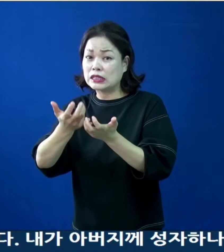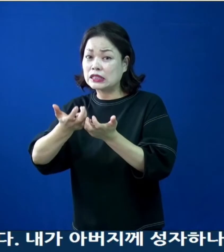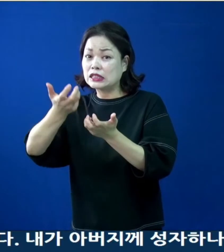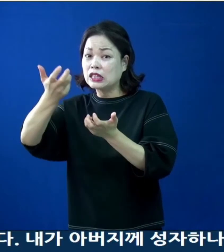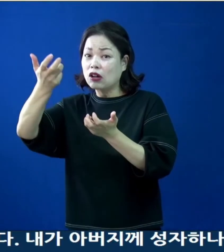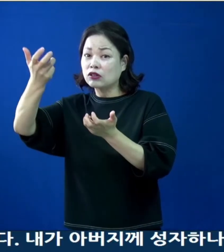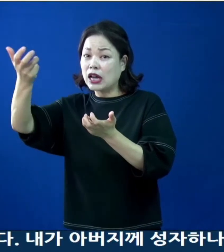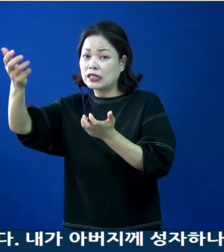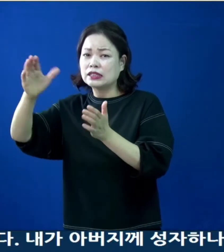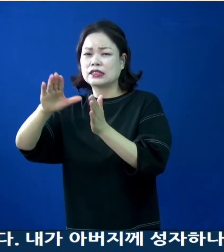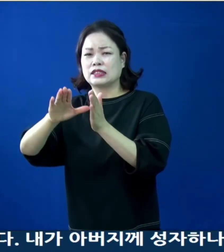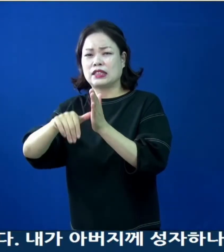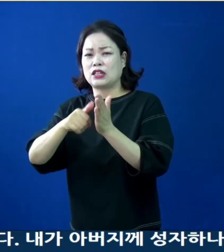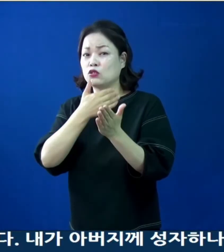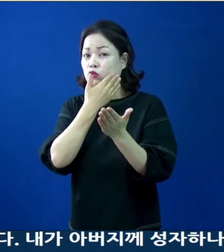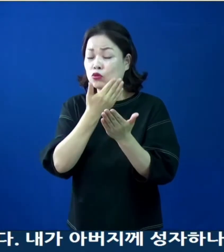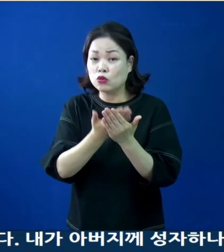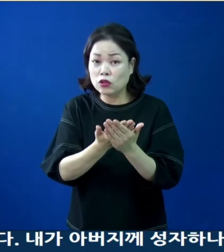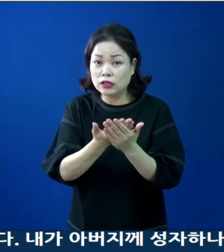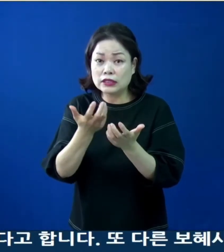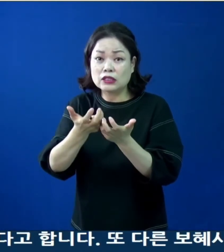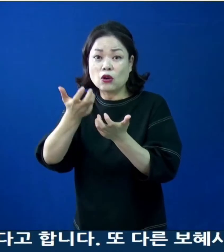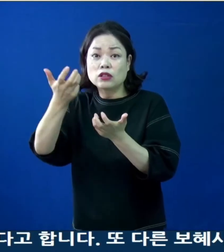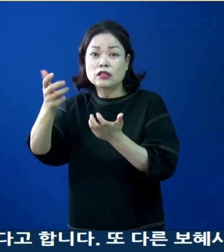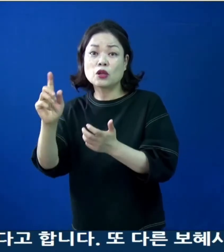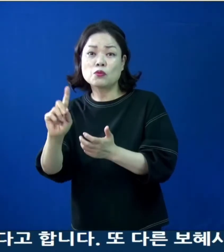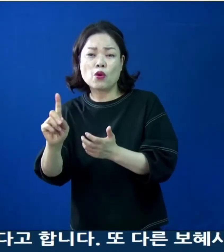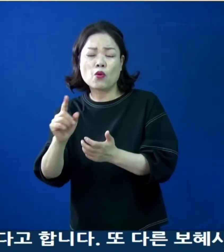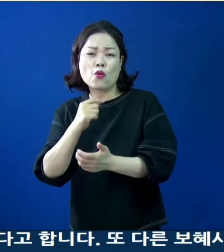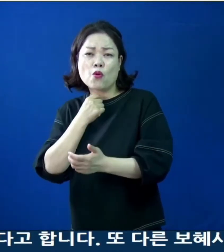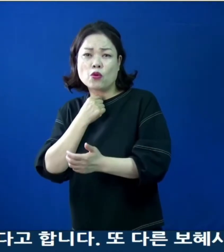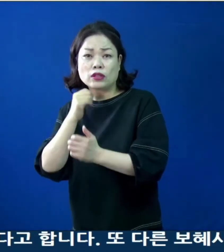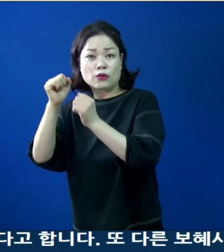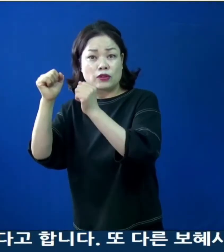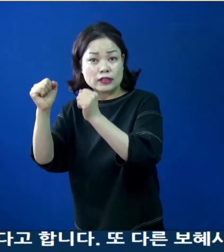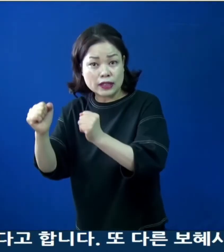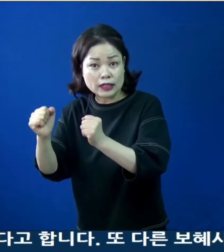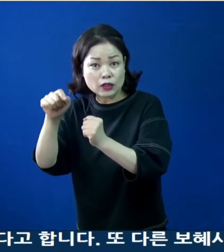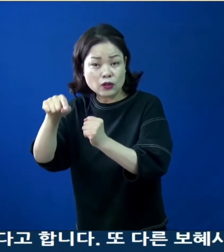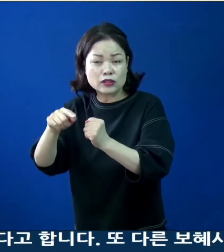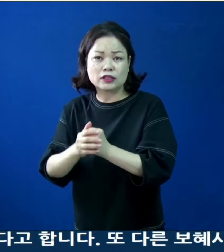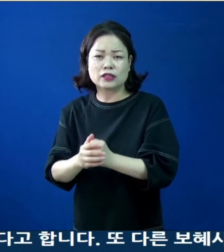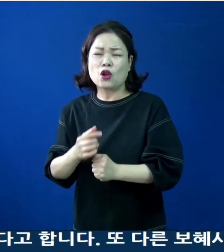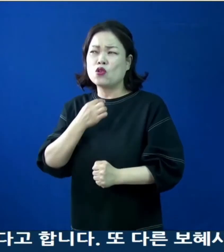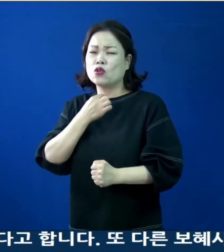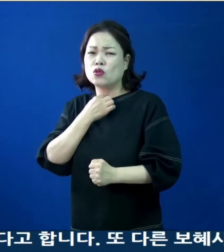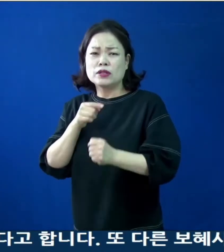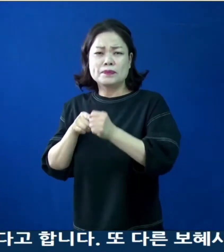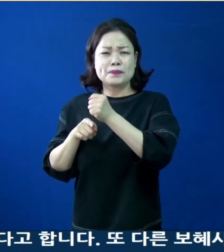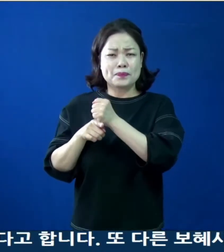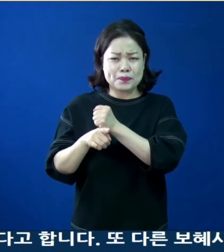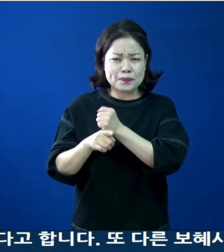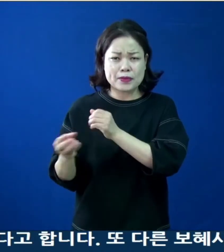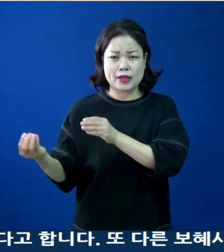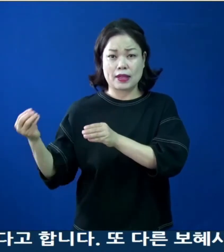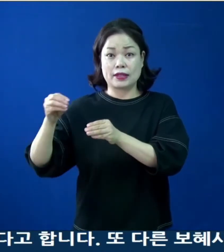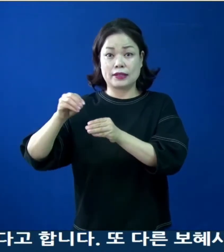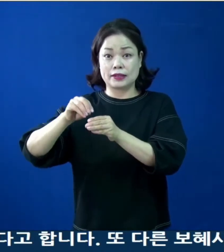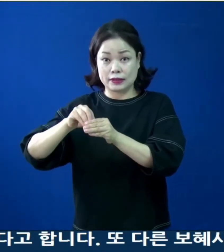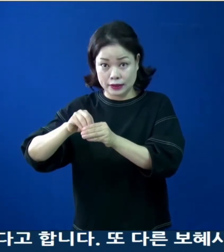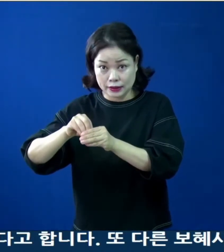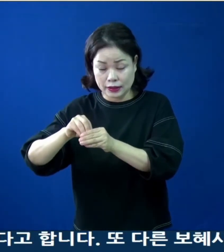떠나고 있는 타이밍이 중요한 거죠. 떠날 때 무엇인가를 요구한다라는 것은 요구의 의미가 담겨 있다는